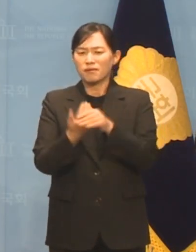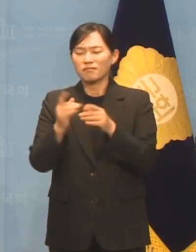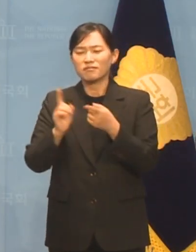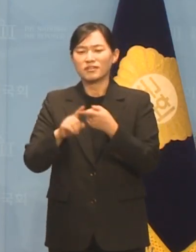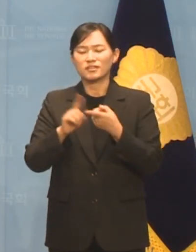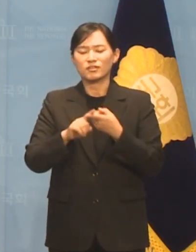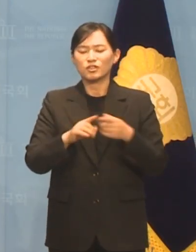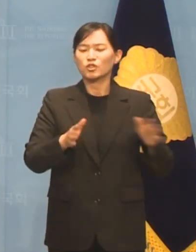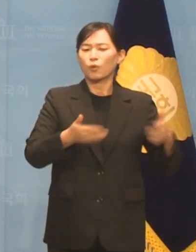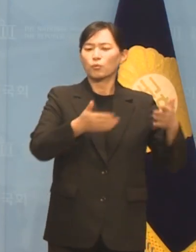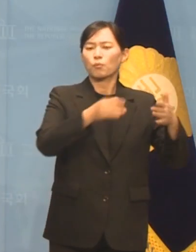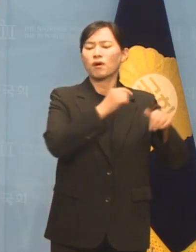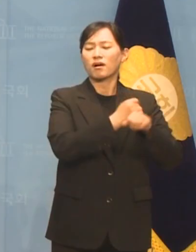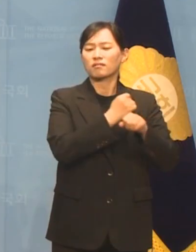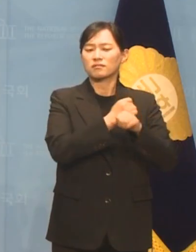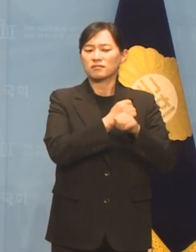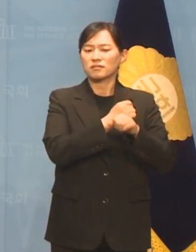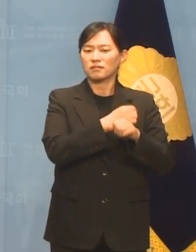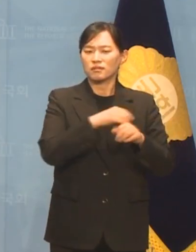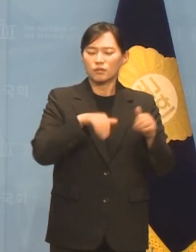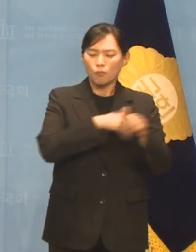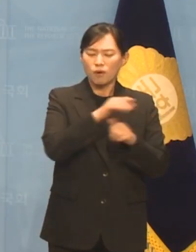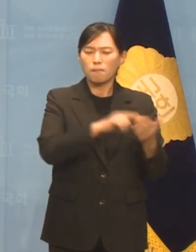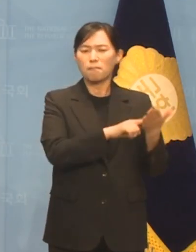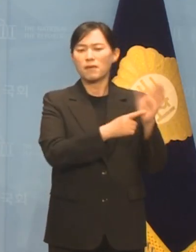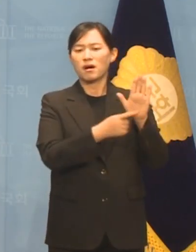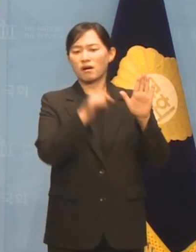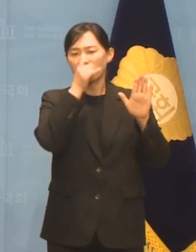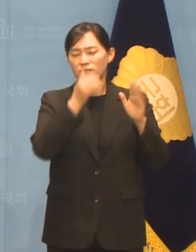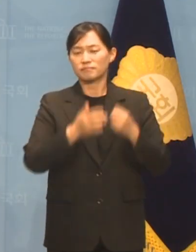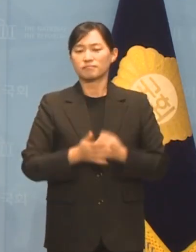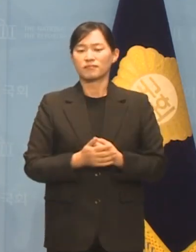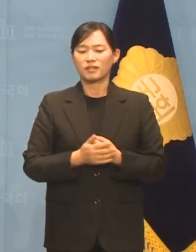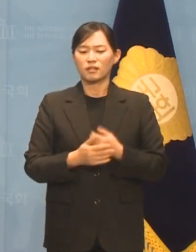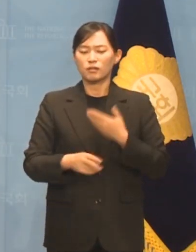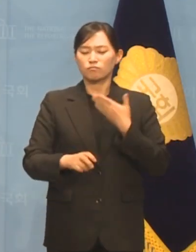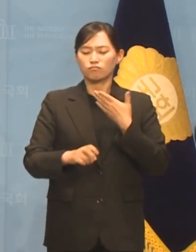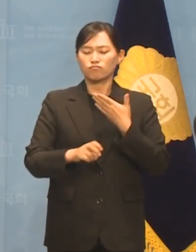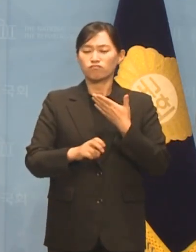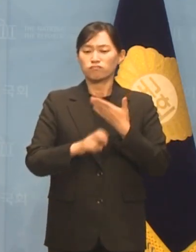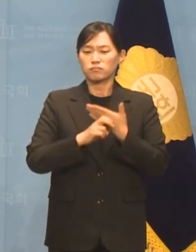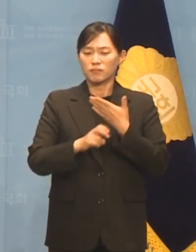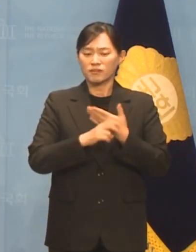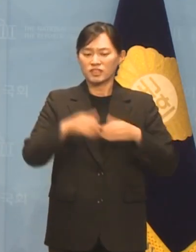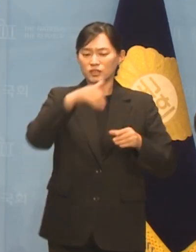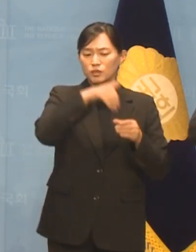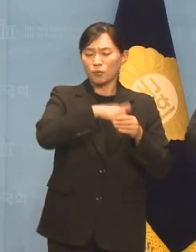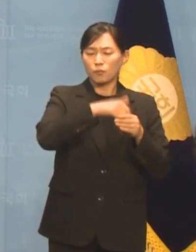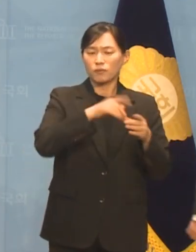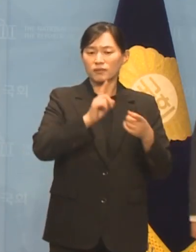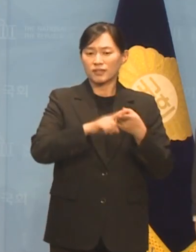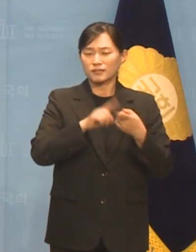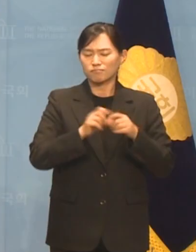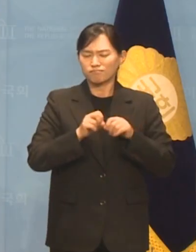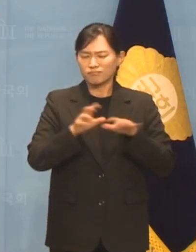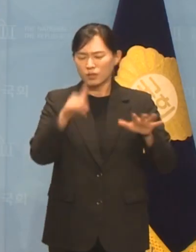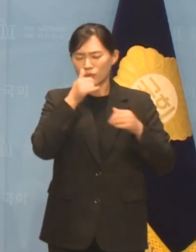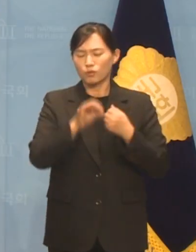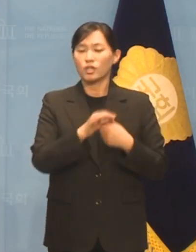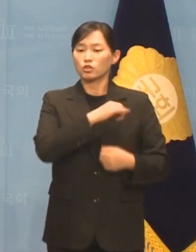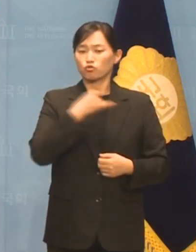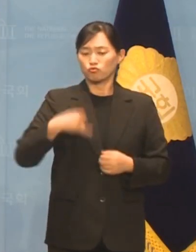폭력 선동 정황이 드러났습니다. 부정선거 음모론도 지속적으로 유포되고 있습니다. 선관위 중국인